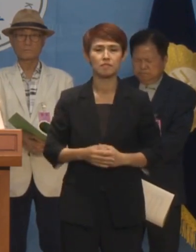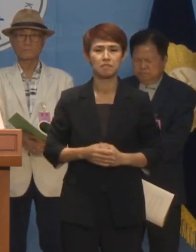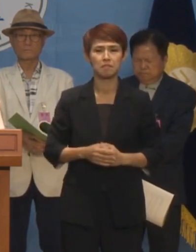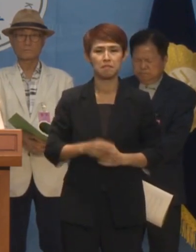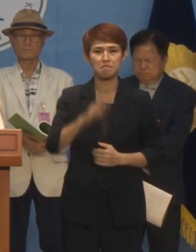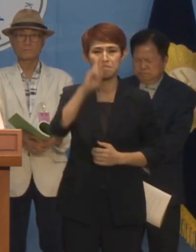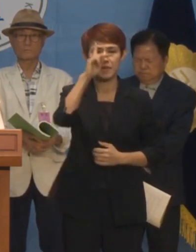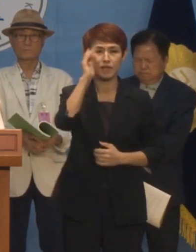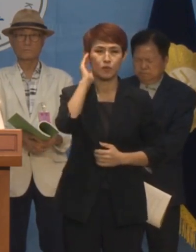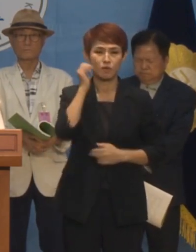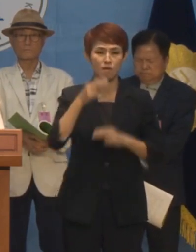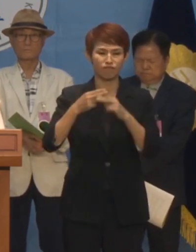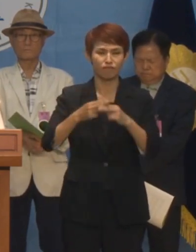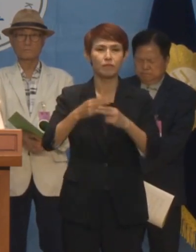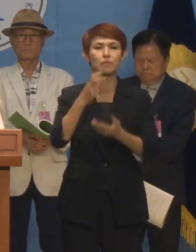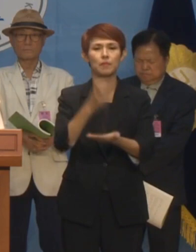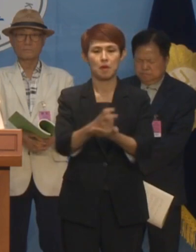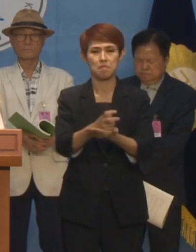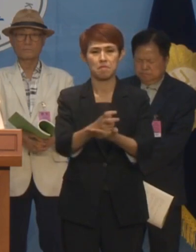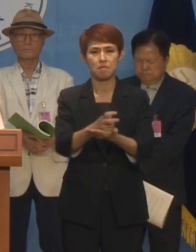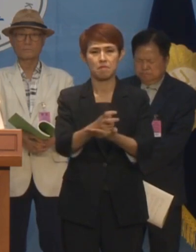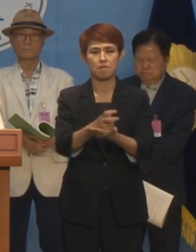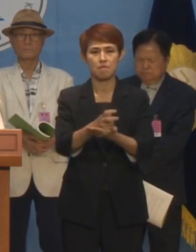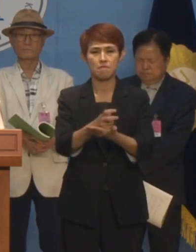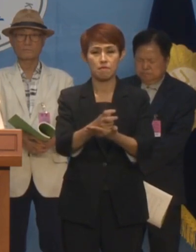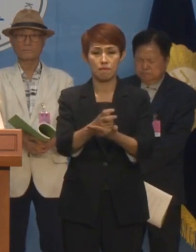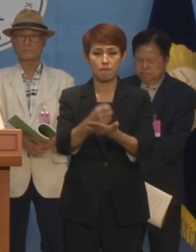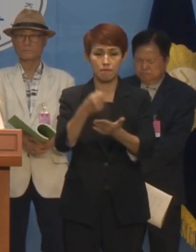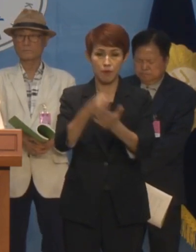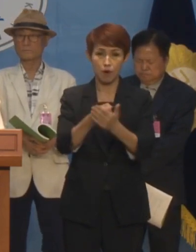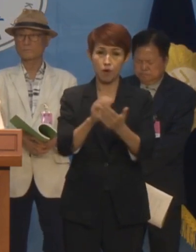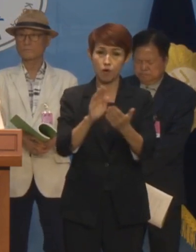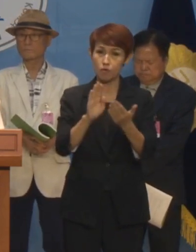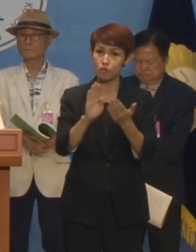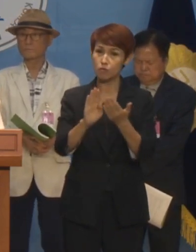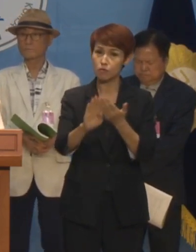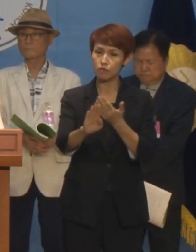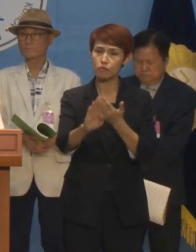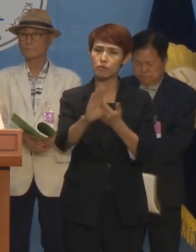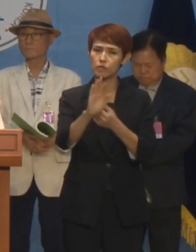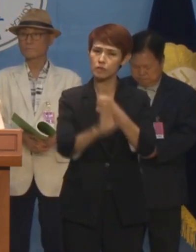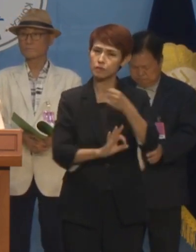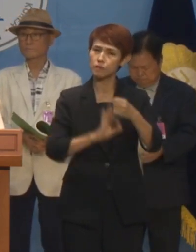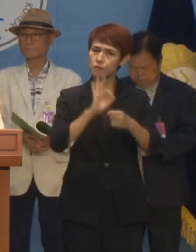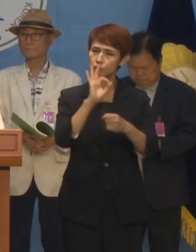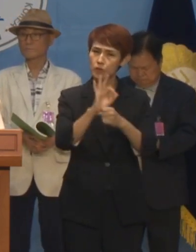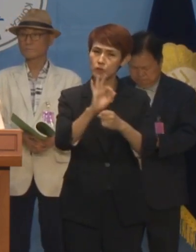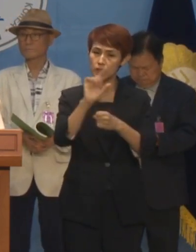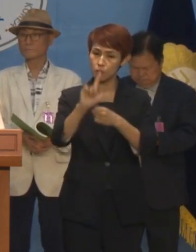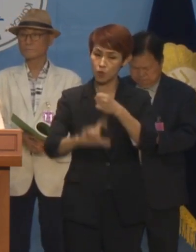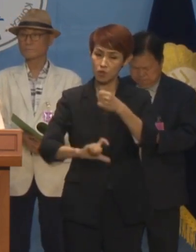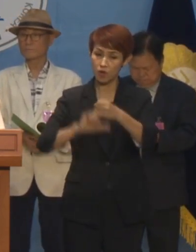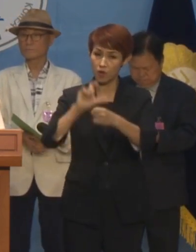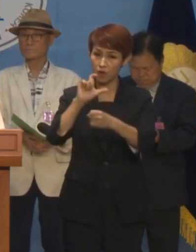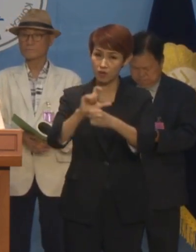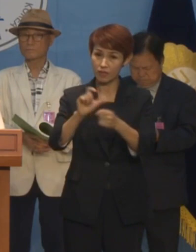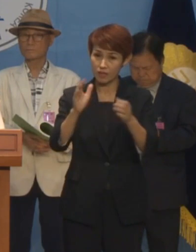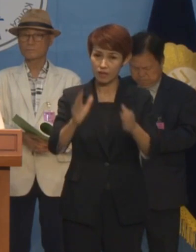유신헌법이 제정되고 나서 거의 10년, 15년을 감옥